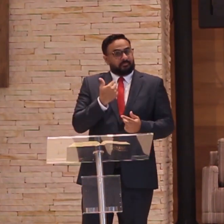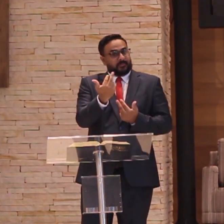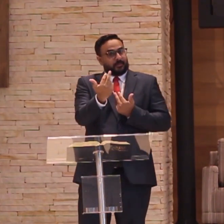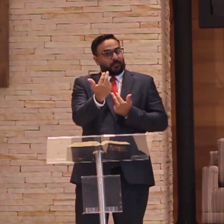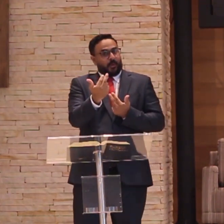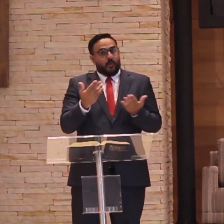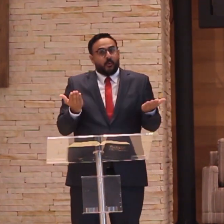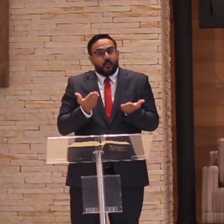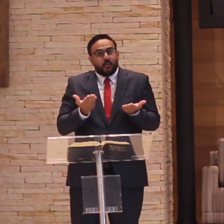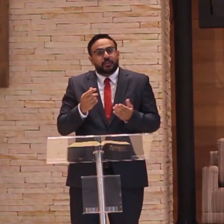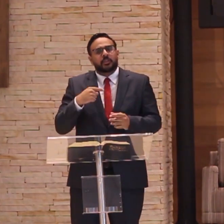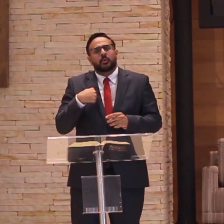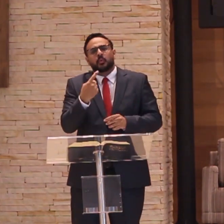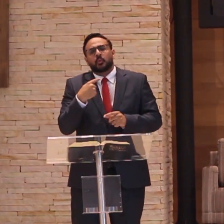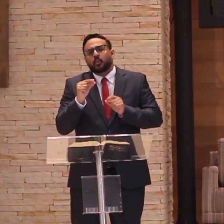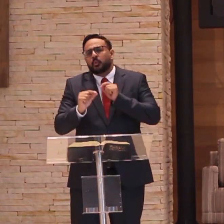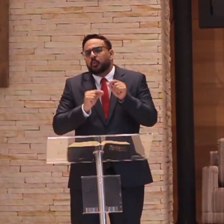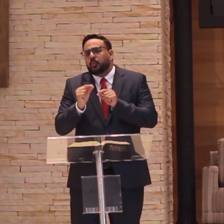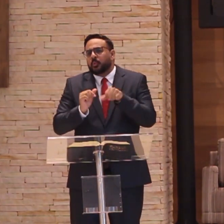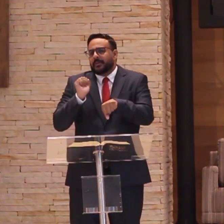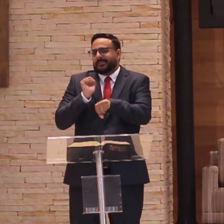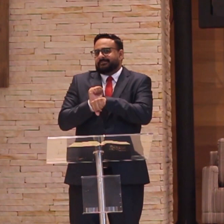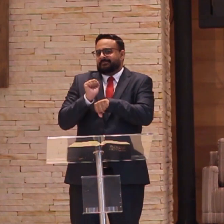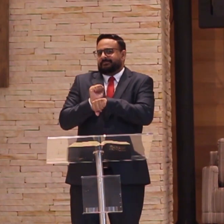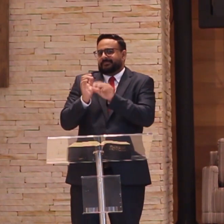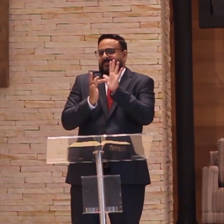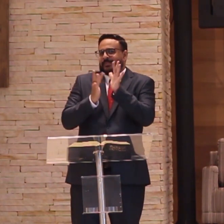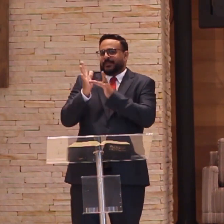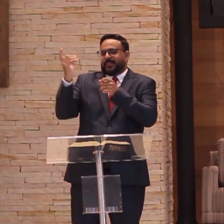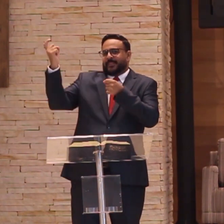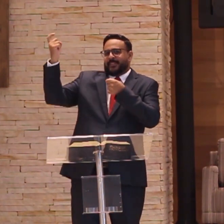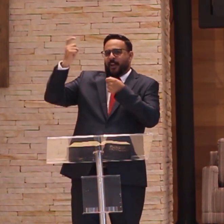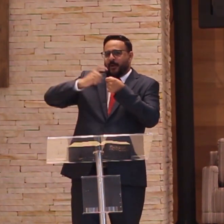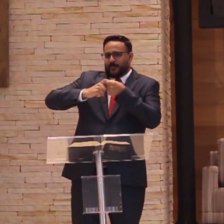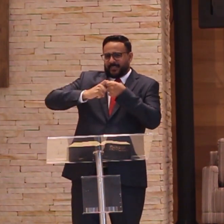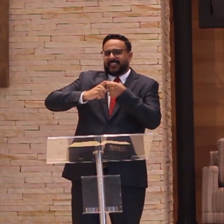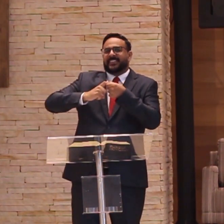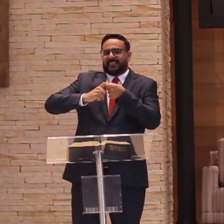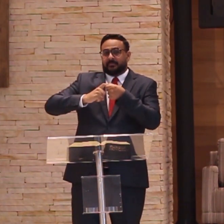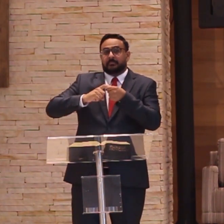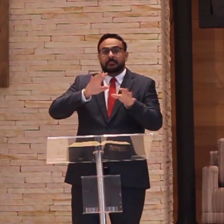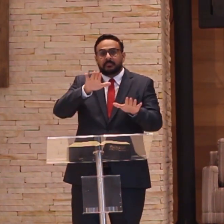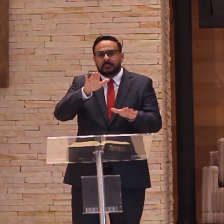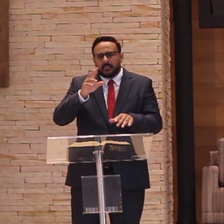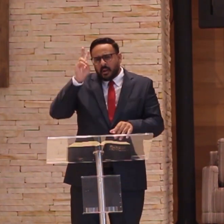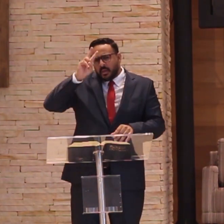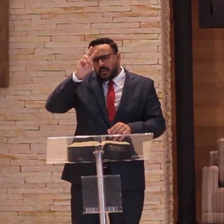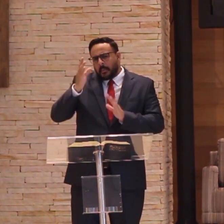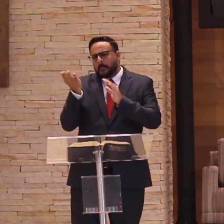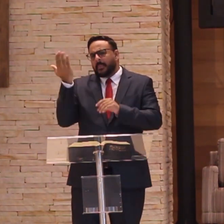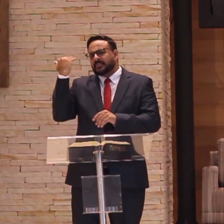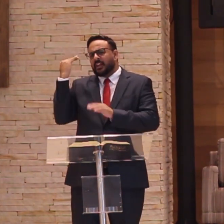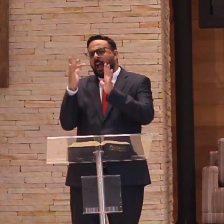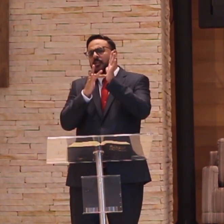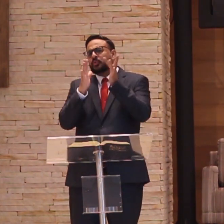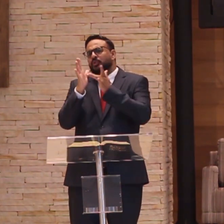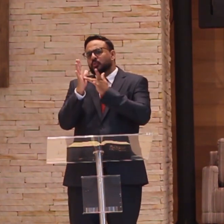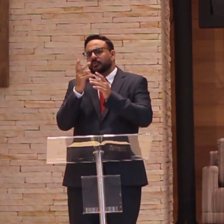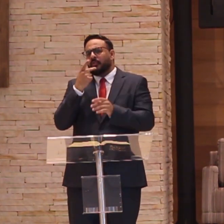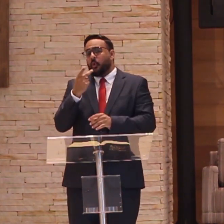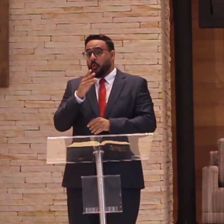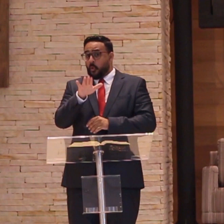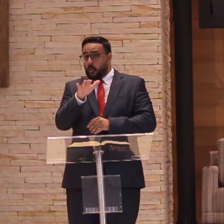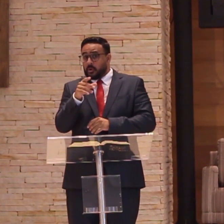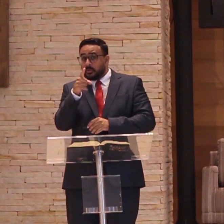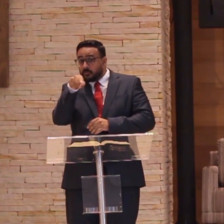o povo entendeu a resposta de Deus somente no final. Hoje, eu e você estamos na mesma situação, esperando